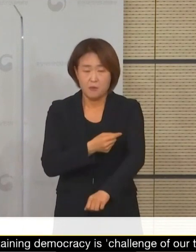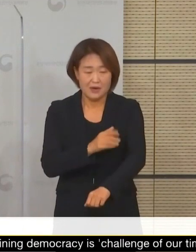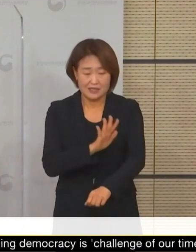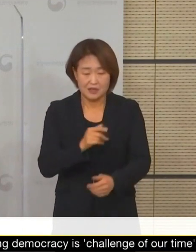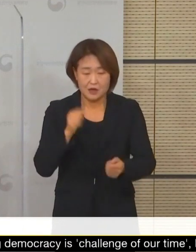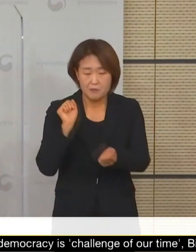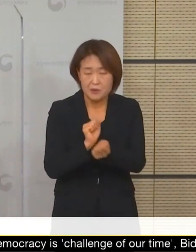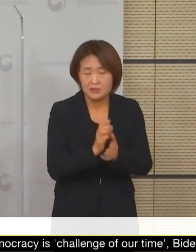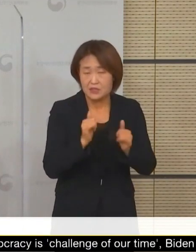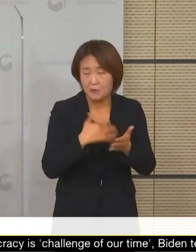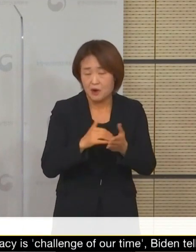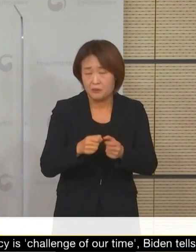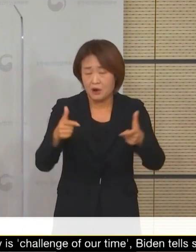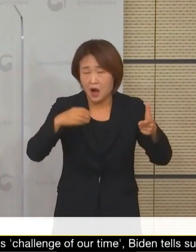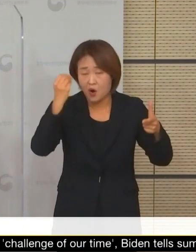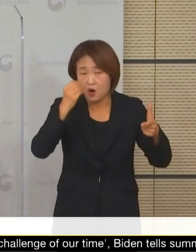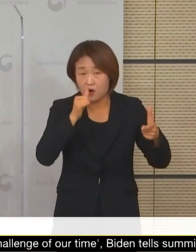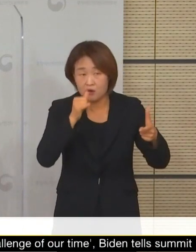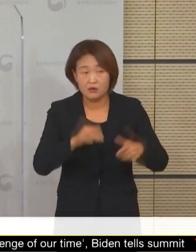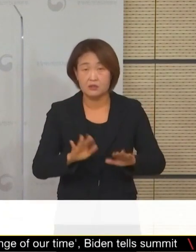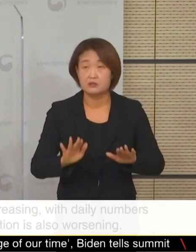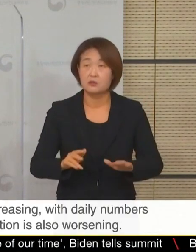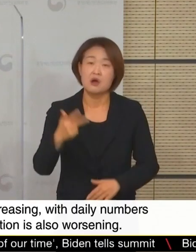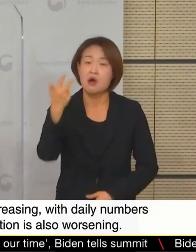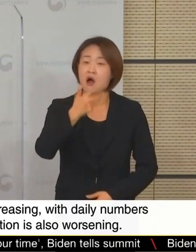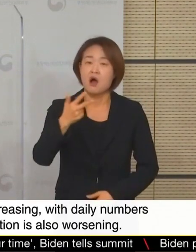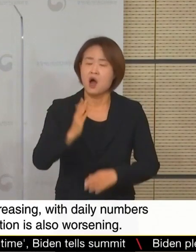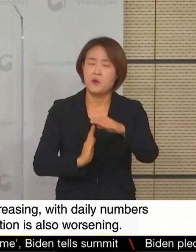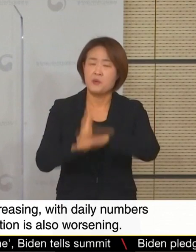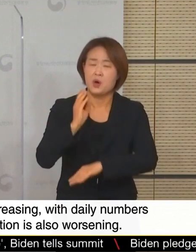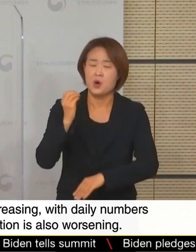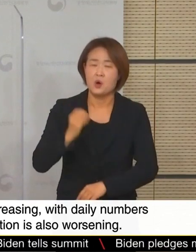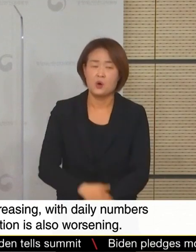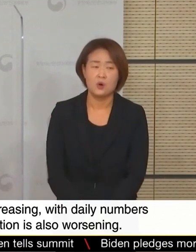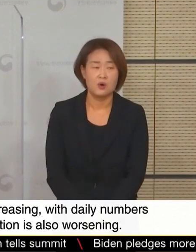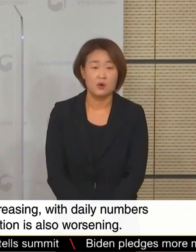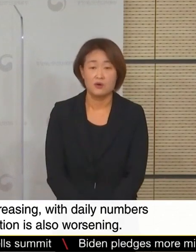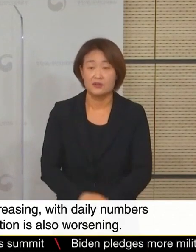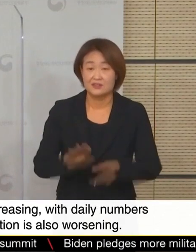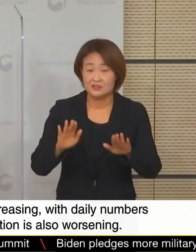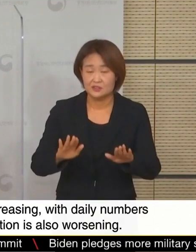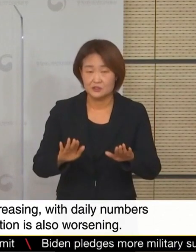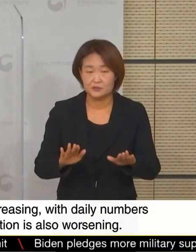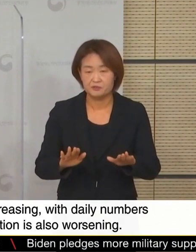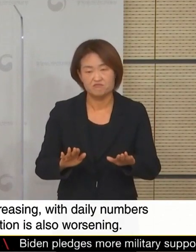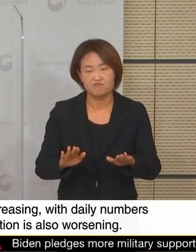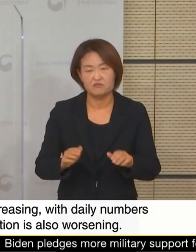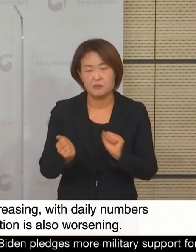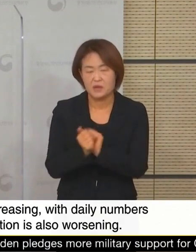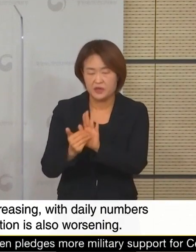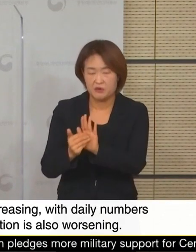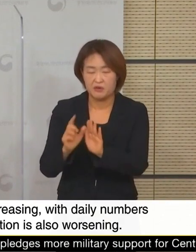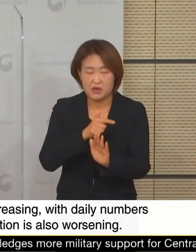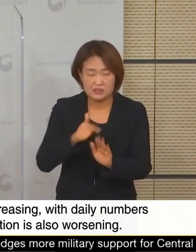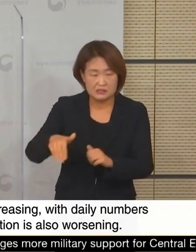있습니다. 확진자도 지금 7,000명을 넘어서고 있습니다. 사실 그 방역 상황은 지금 악화되고 있는 그런